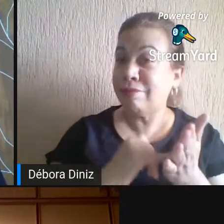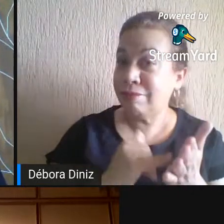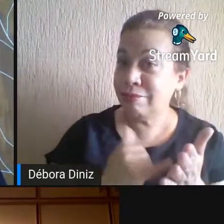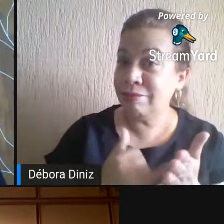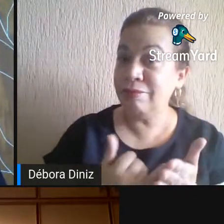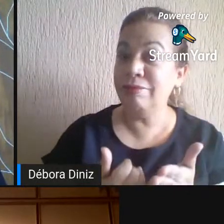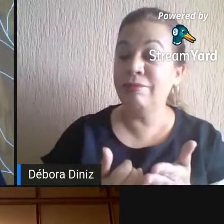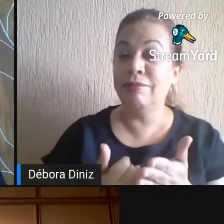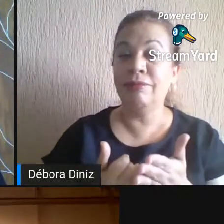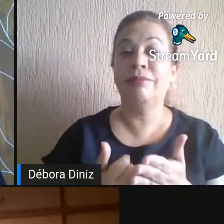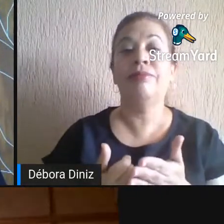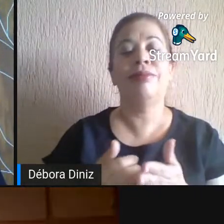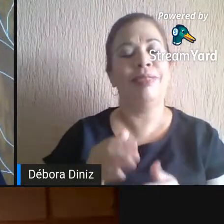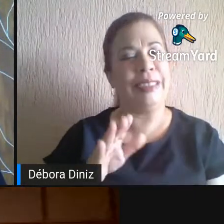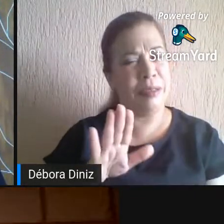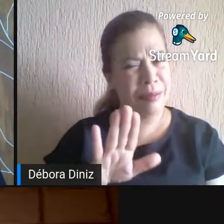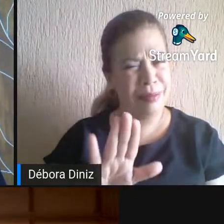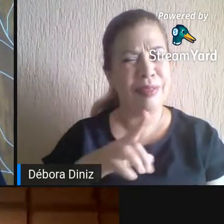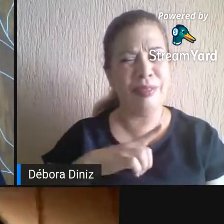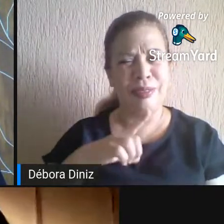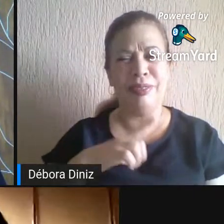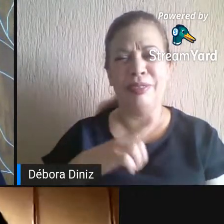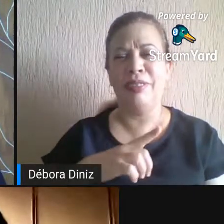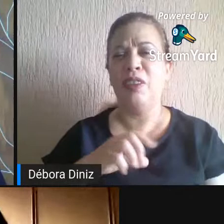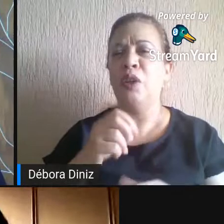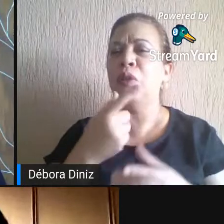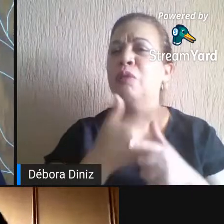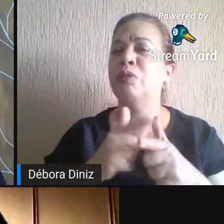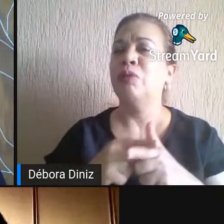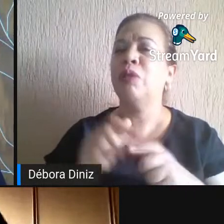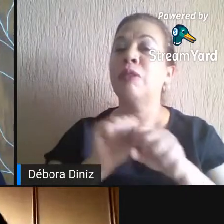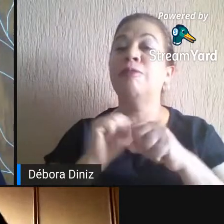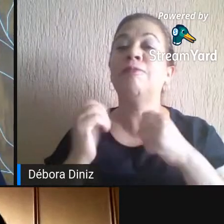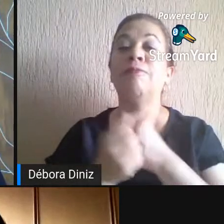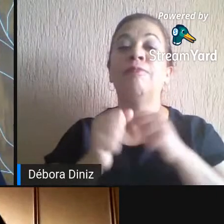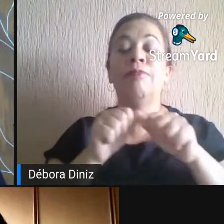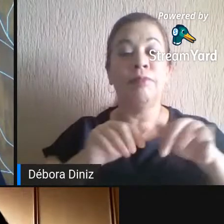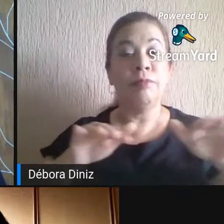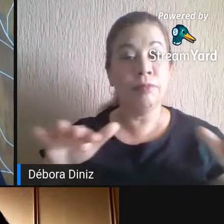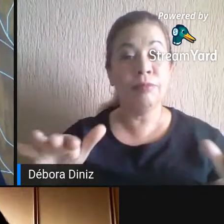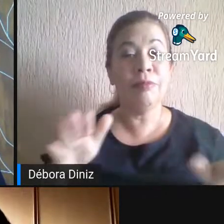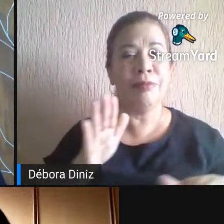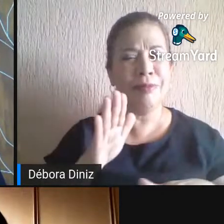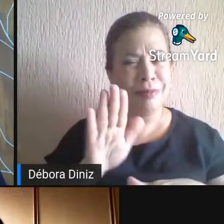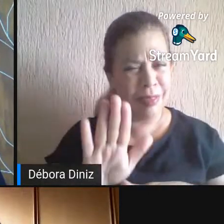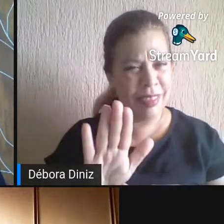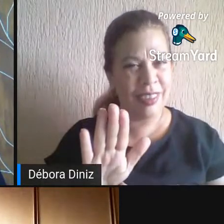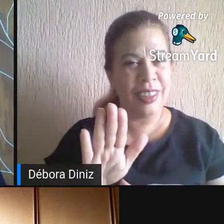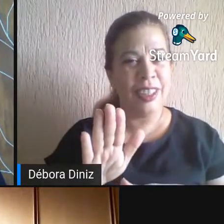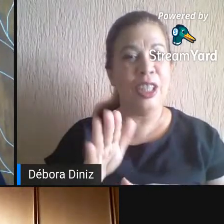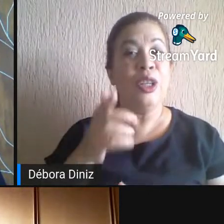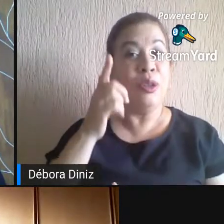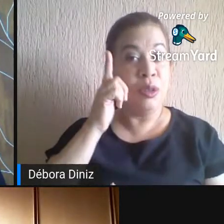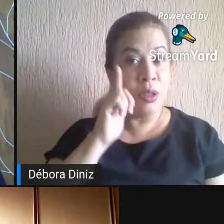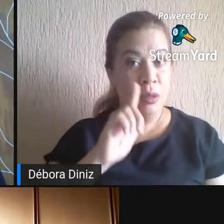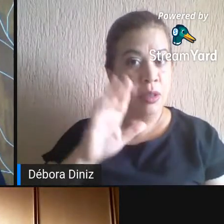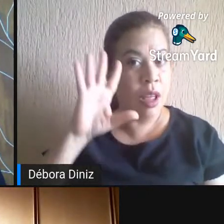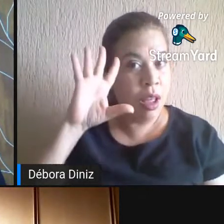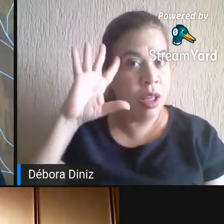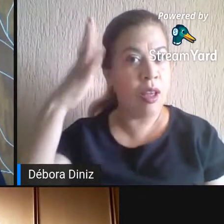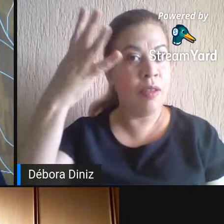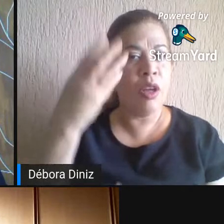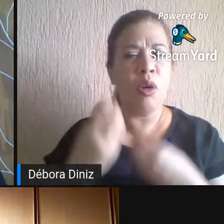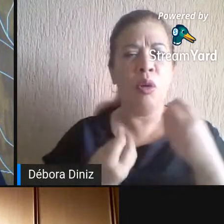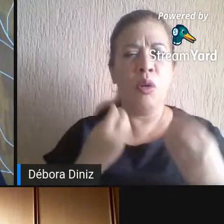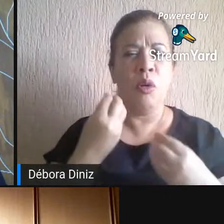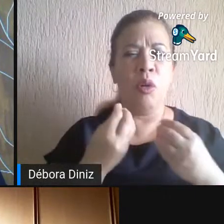fomos atravessados pela pandemia e conseguimos ultrapassar, chegar a uma solução de como fazer o